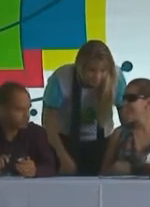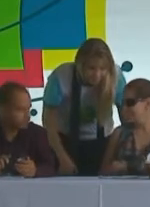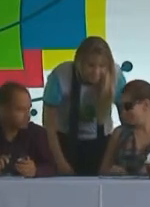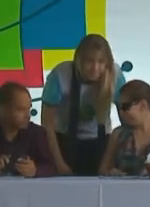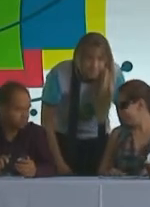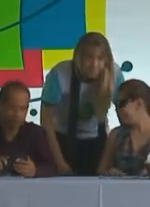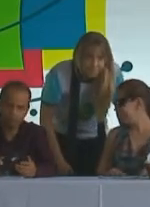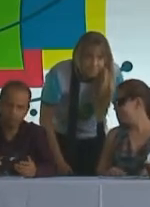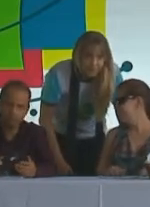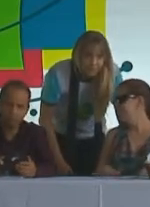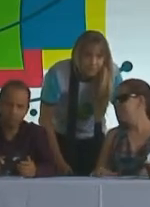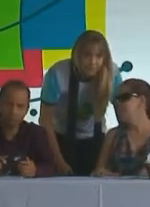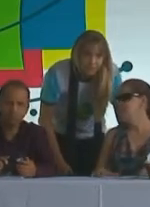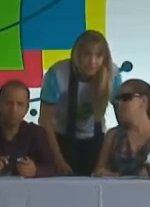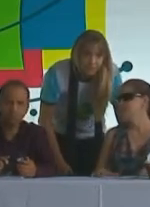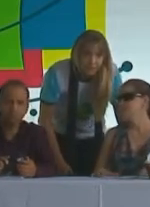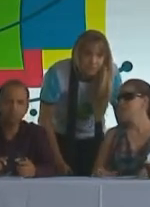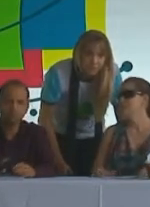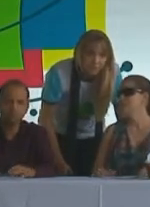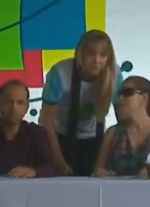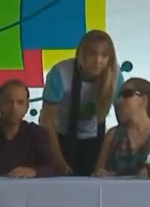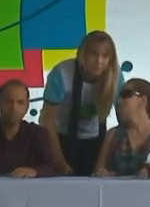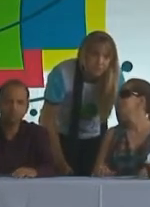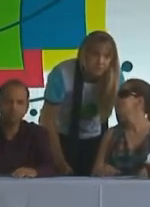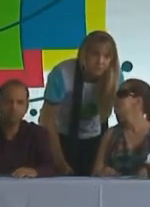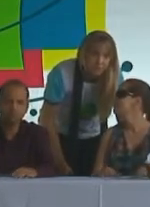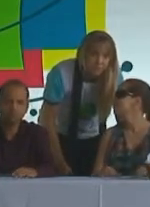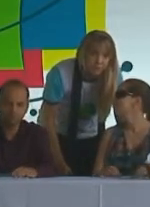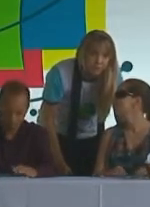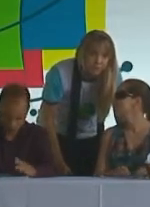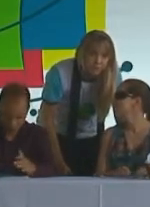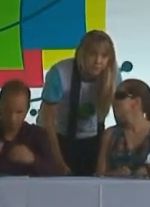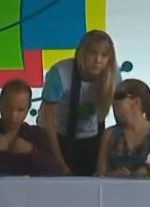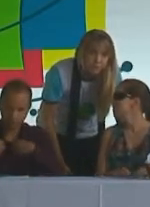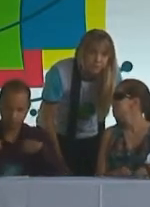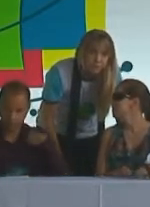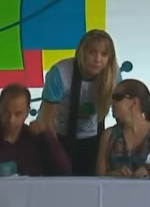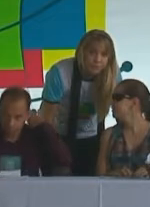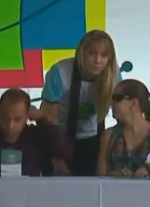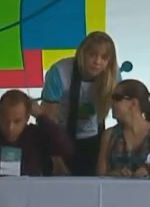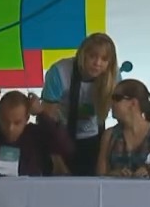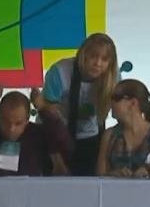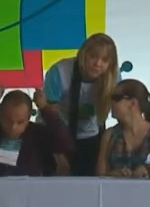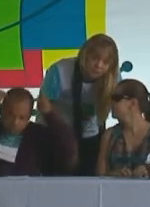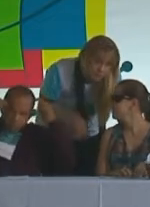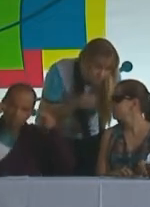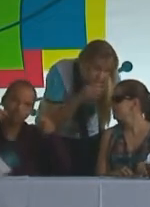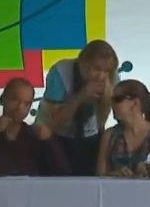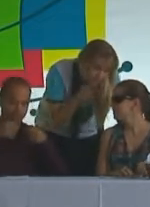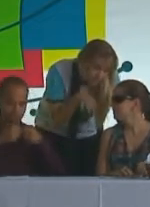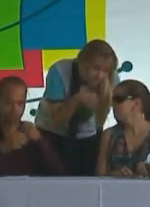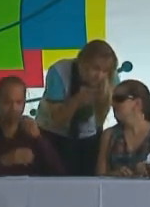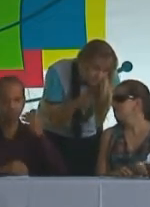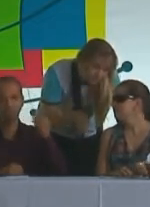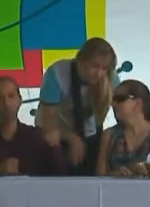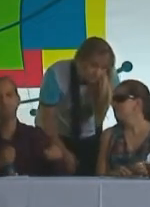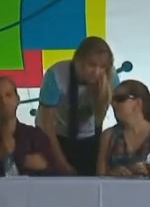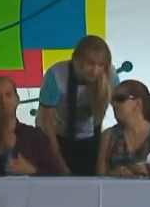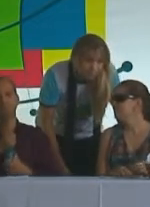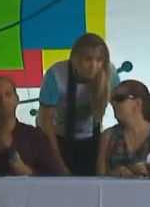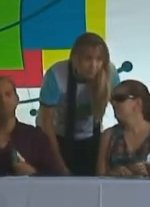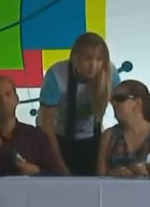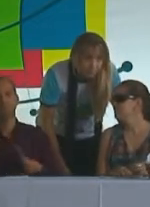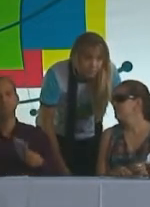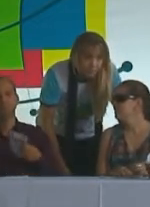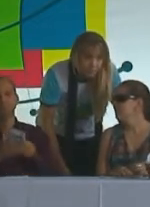texto e partituras em braille no Núcleo de Educação Especial da FAMES. Possui experiência como professora de